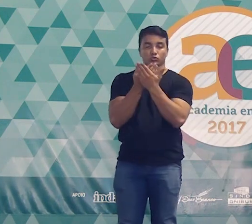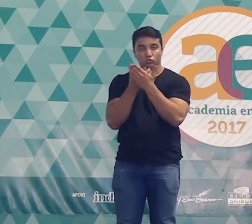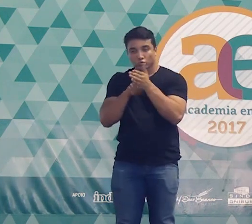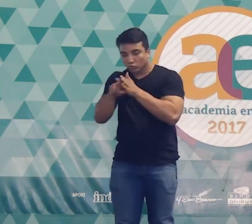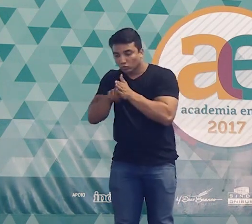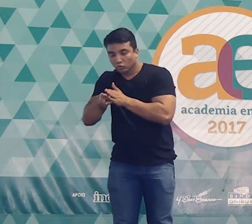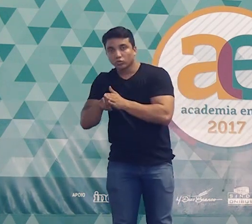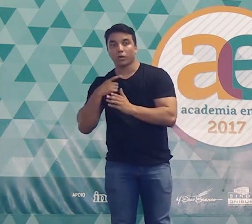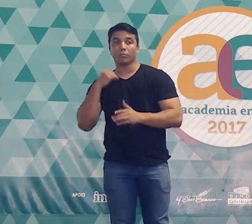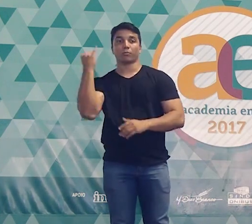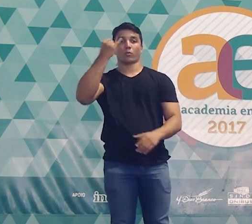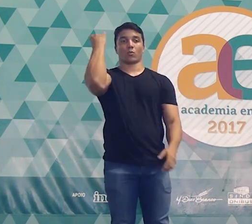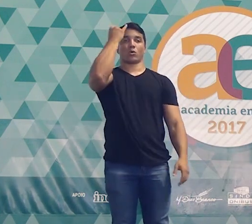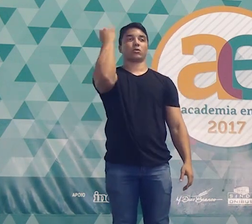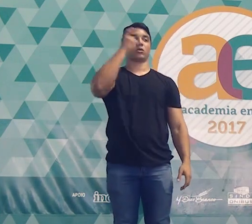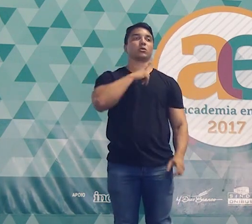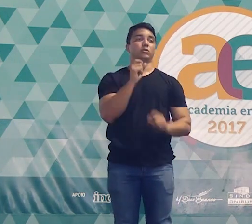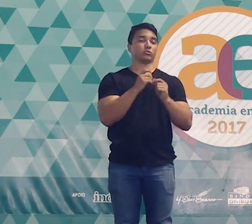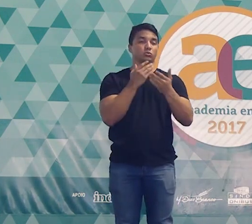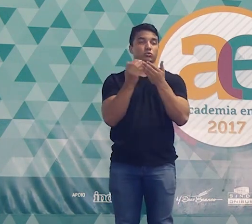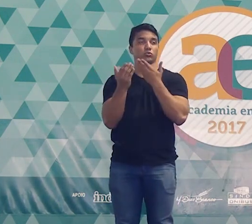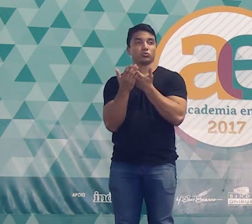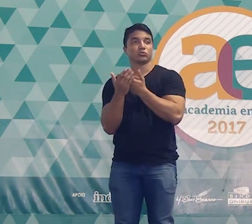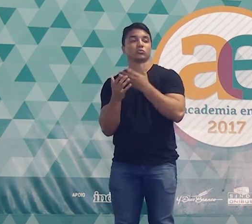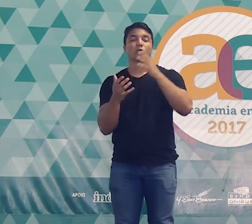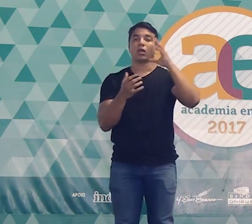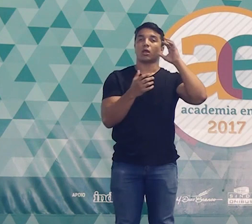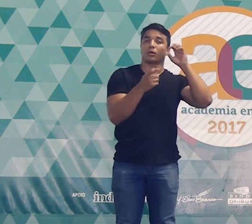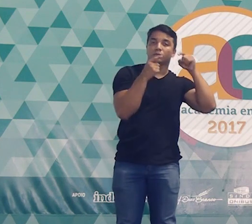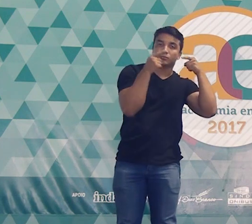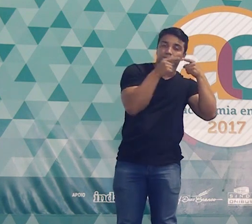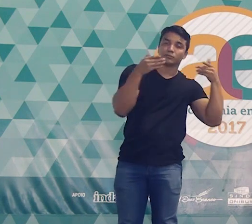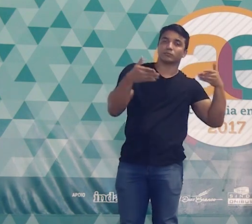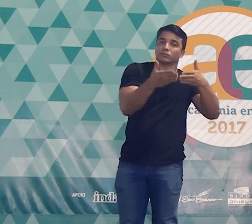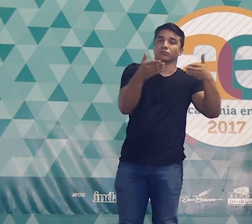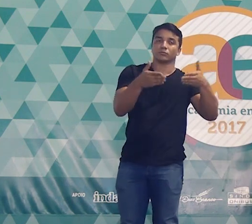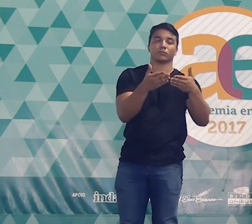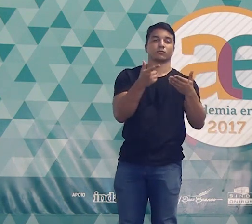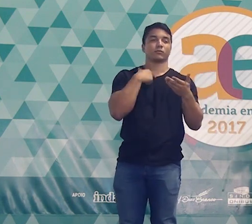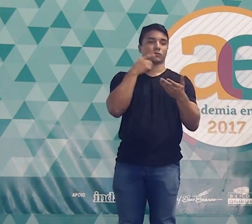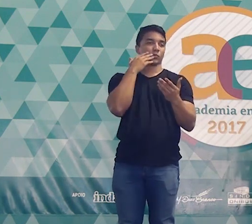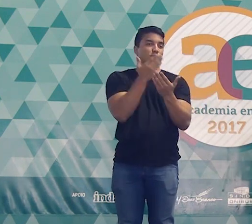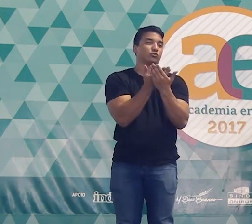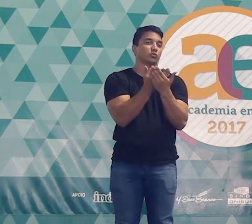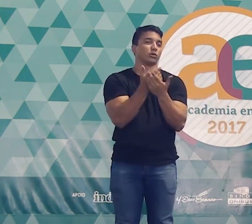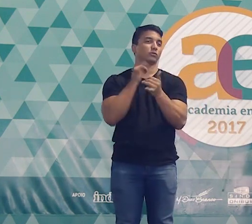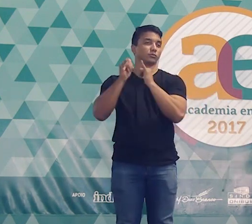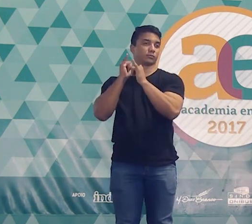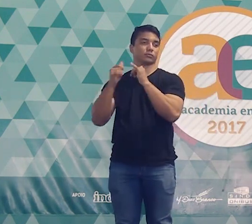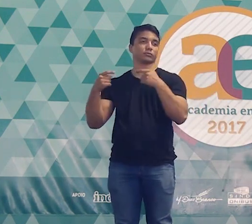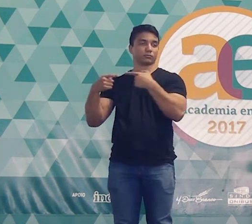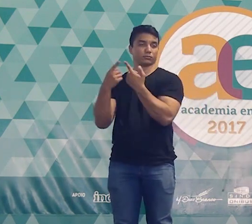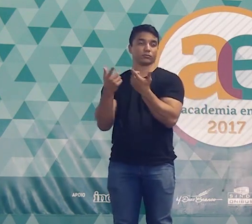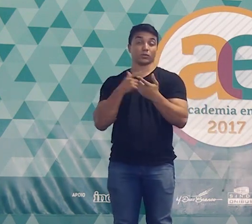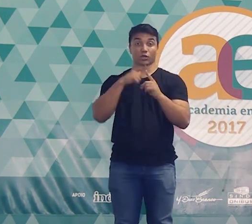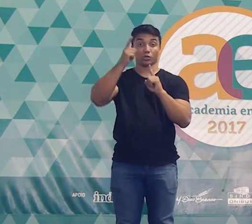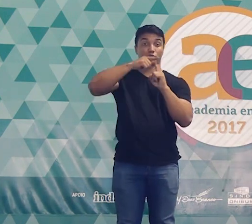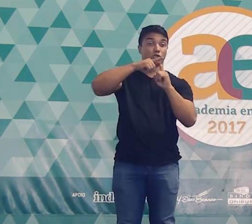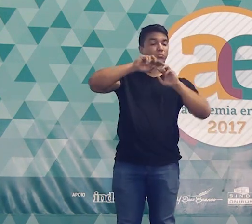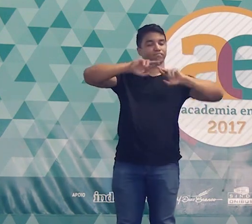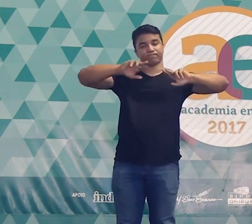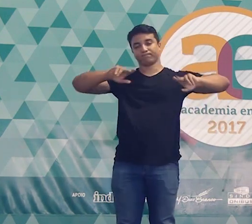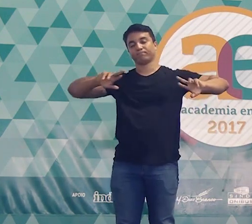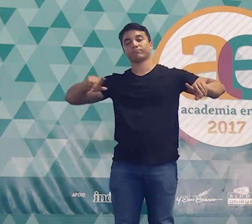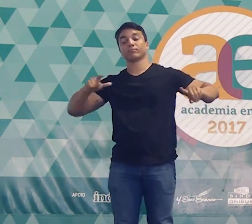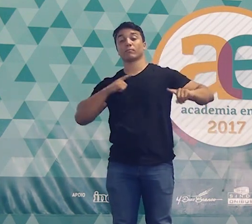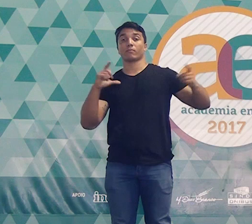slide, isso é essencial para estudar, ouvir a aula e pegar o slide para estudar. Você vai ver que existem vários tipos de bactéria